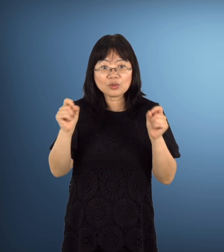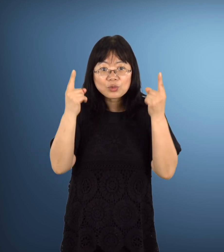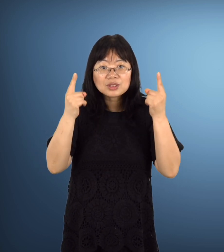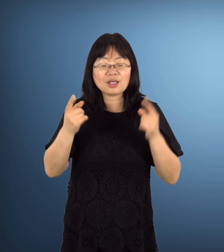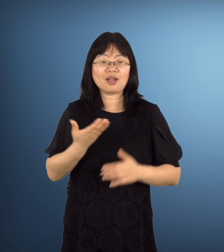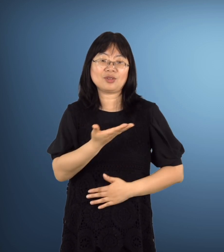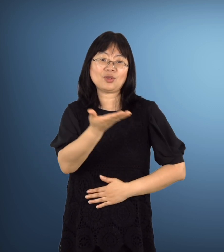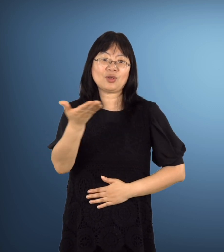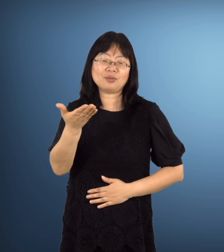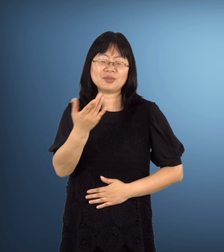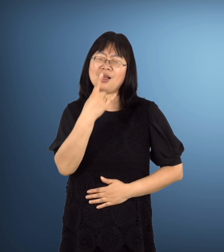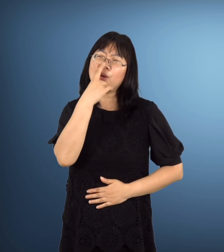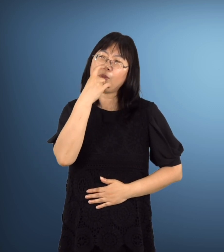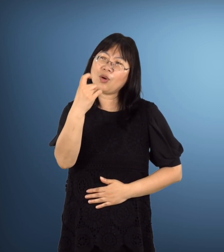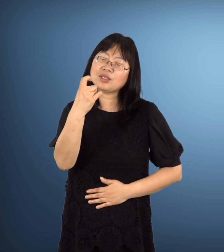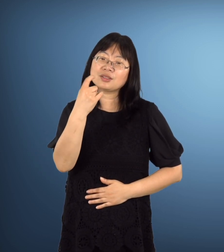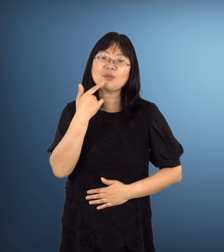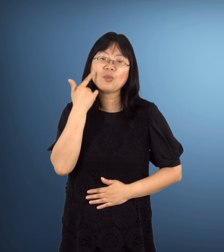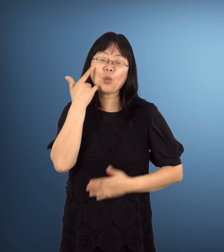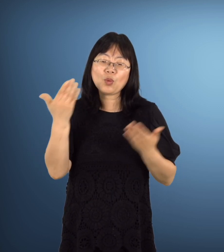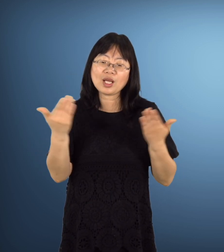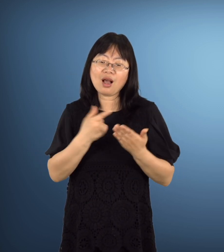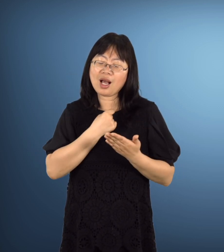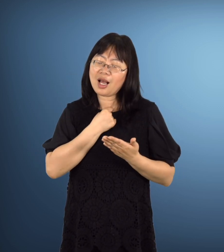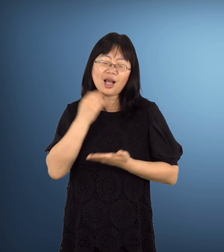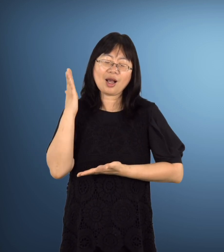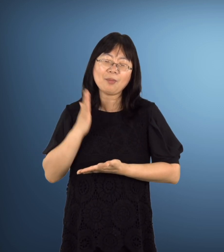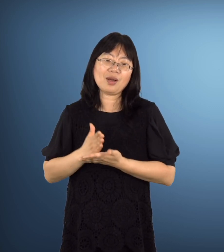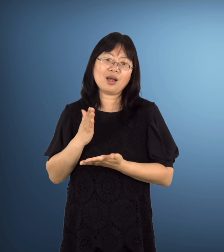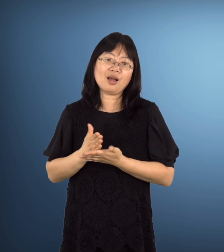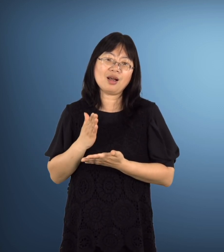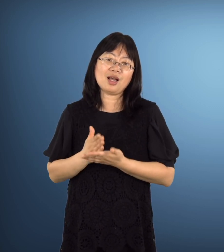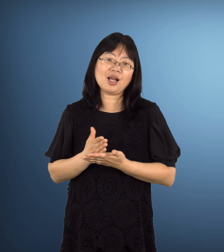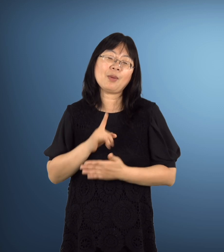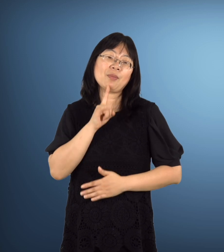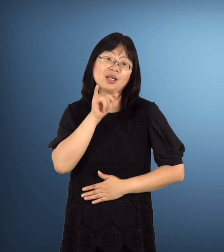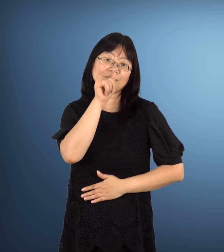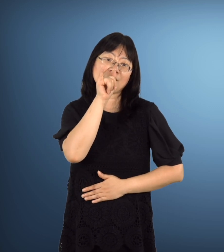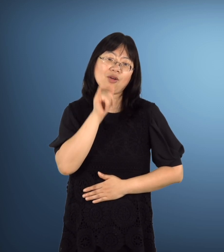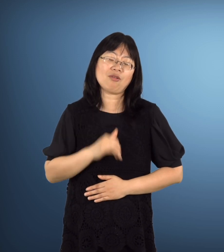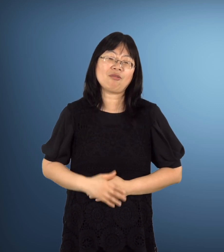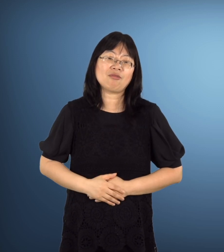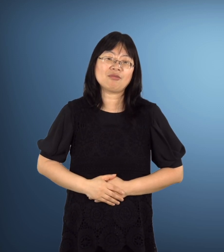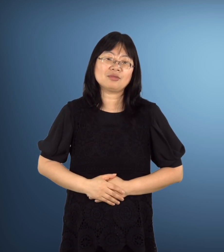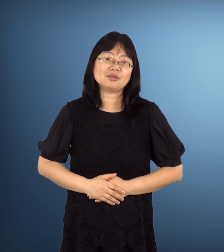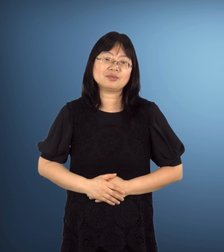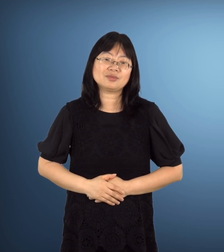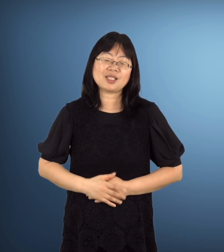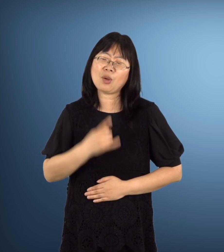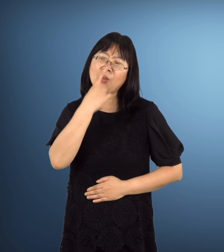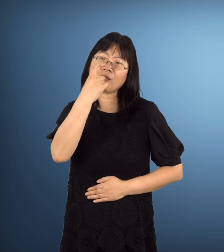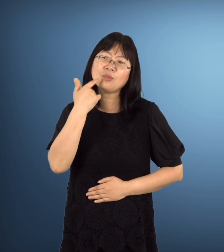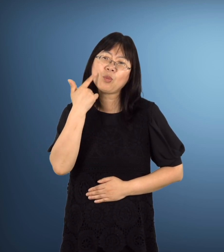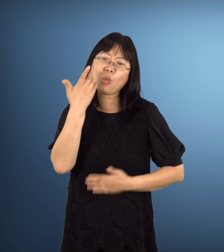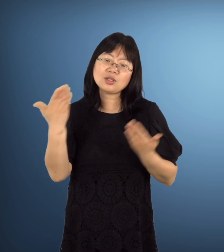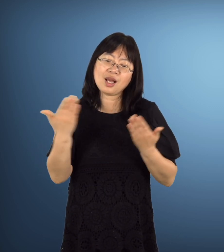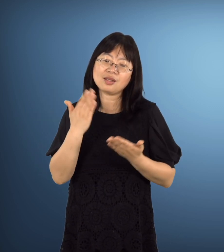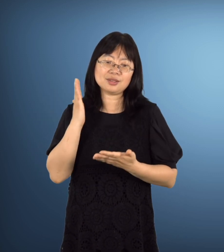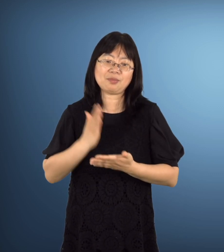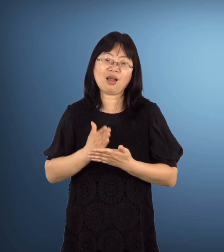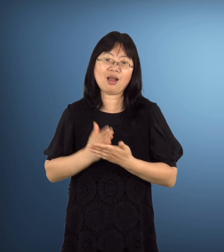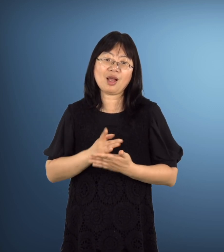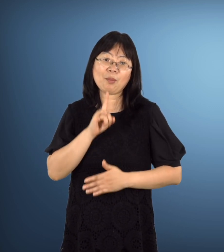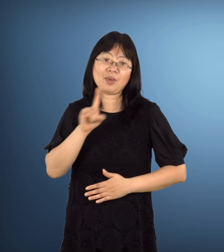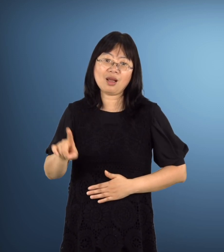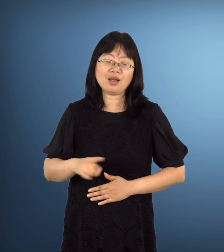여러분 멋있게 목회하려고 하지 마십시오. 그 얘기해요. 멋있게 목회하려고 하지